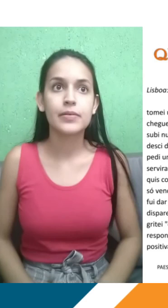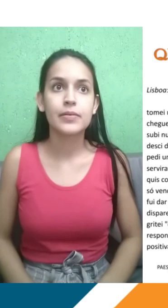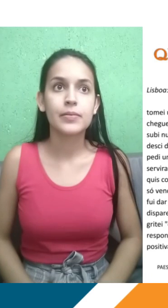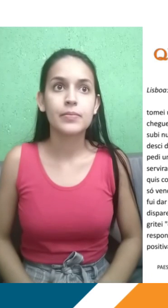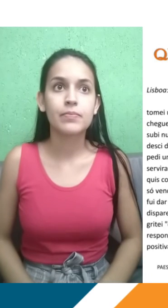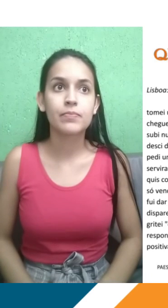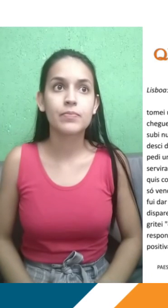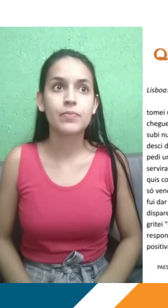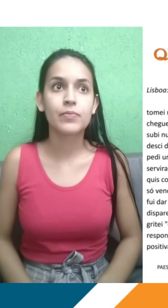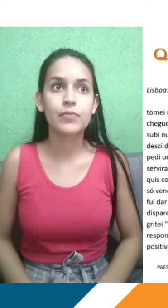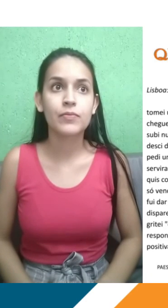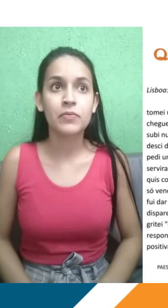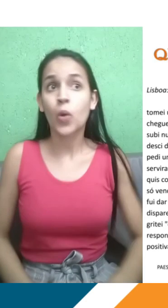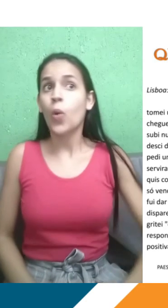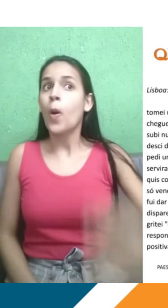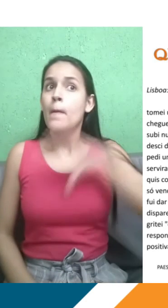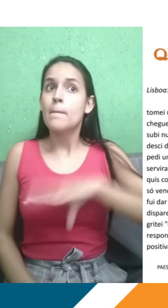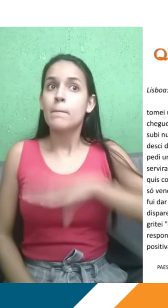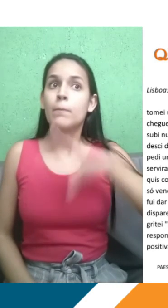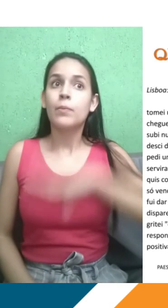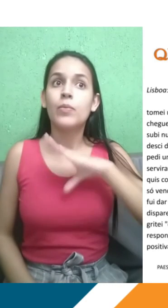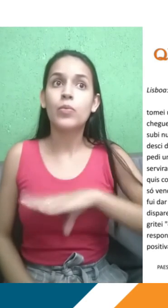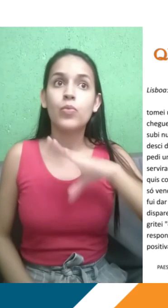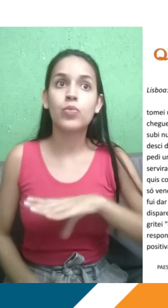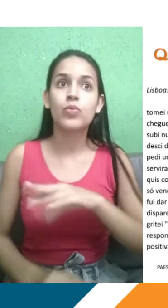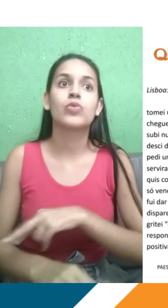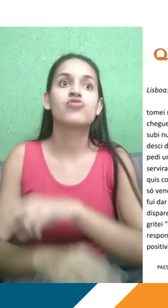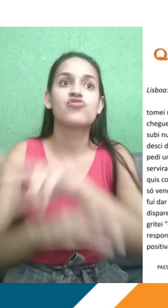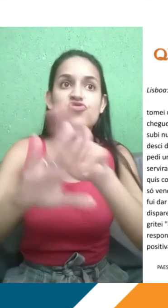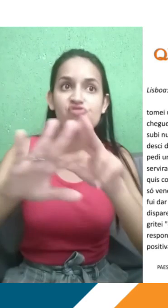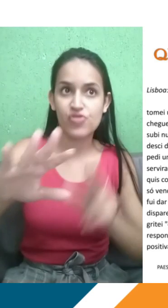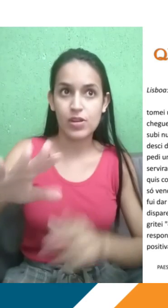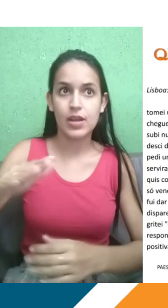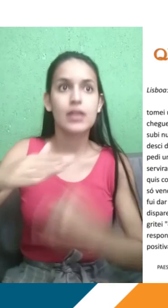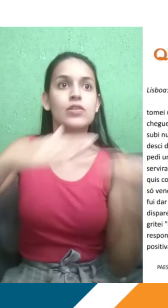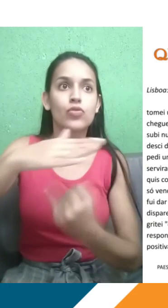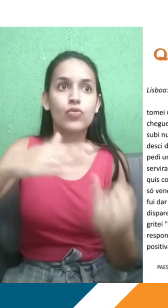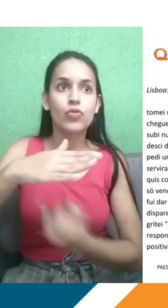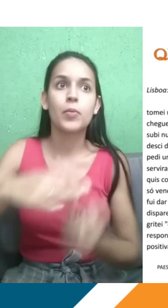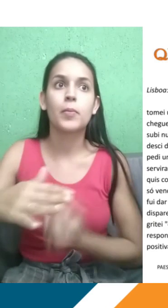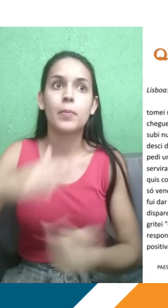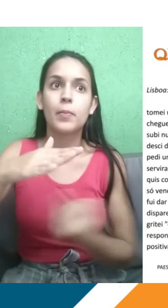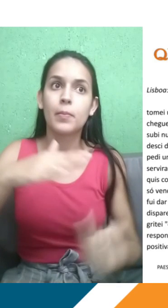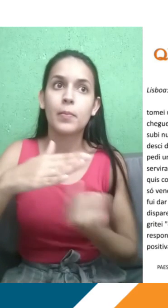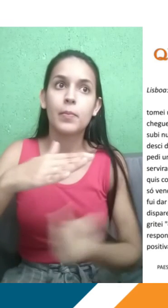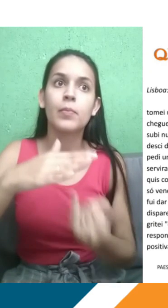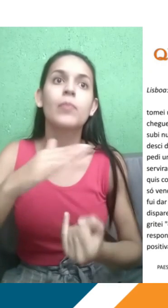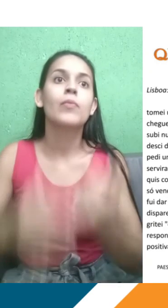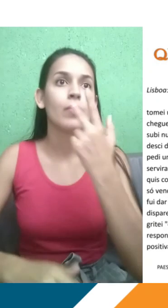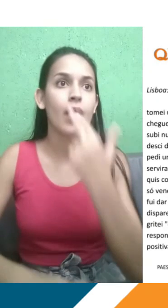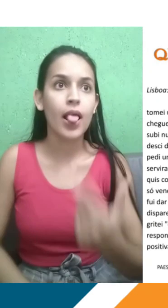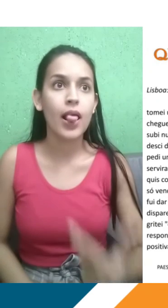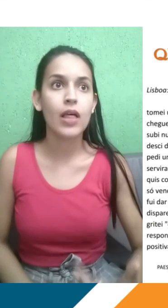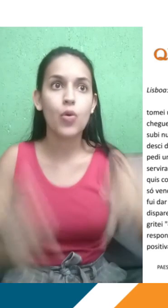e brasileiros. Trata-se de variação lexical. Fica evidenciado no poema que o eu lírico é